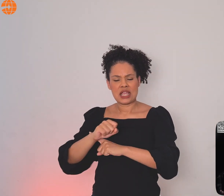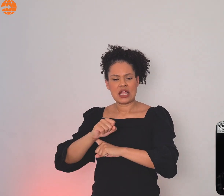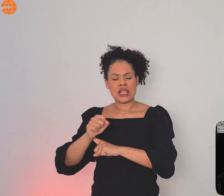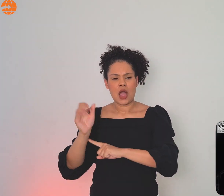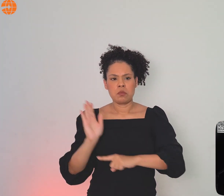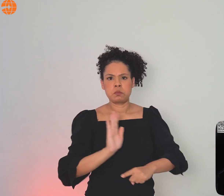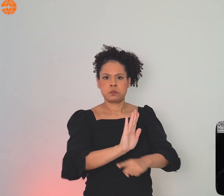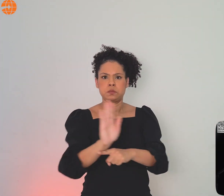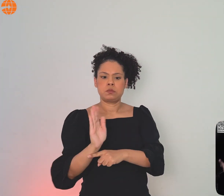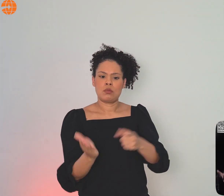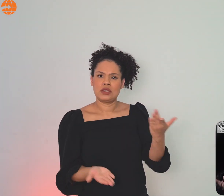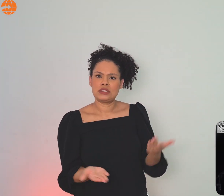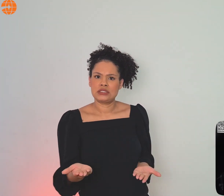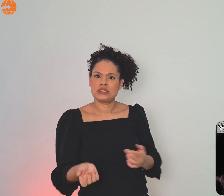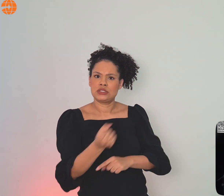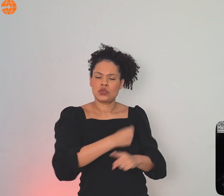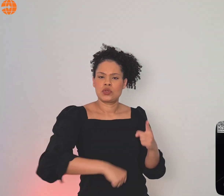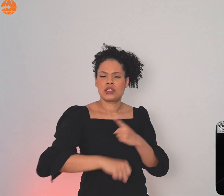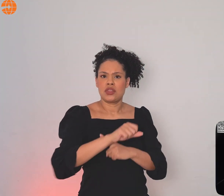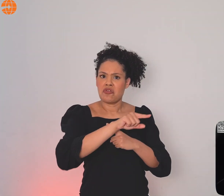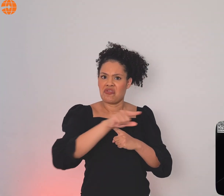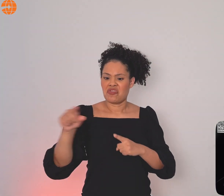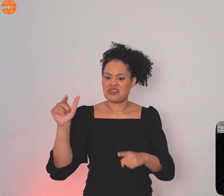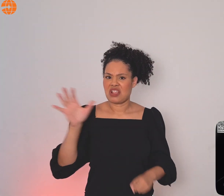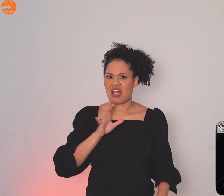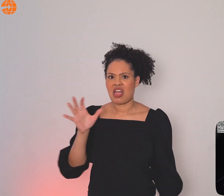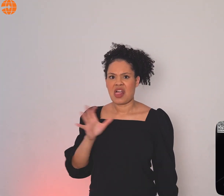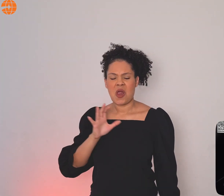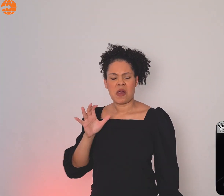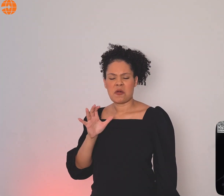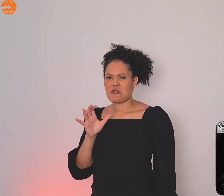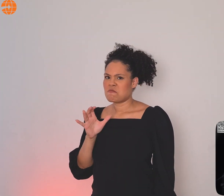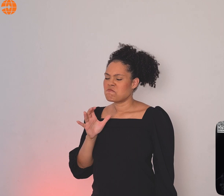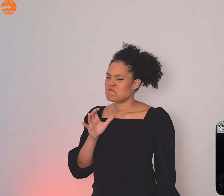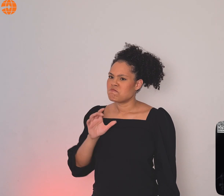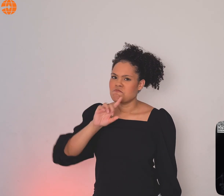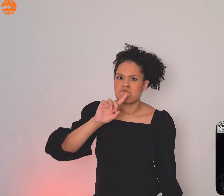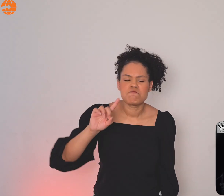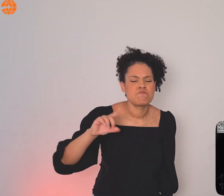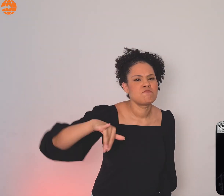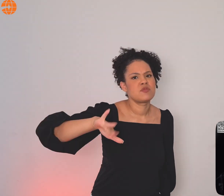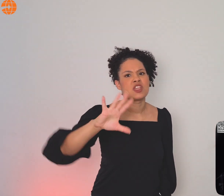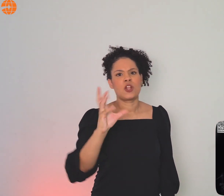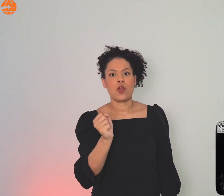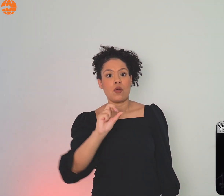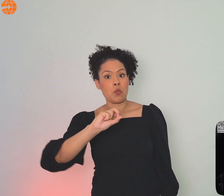serviço à sociedade e fazer de você um multimilionário ou um bilionário.